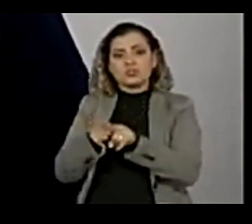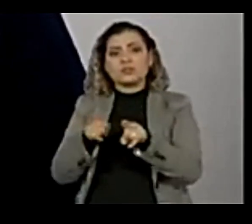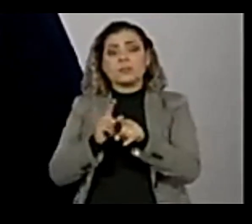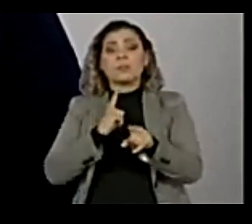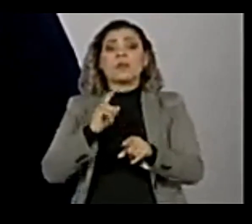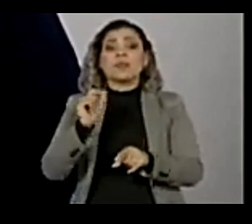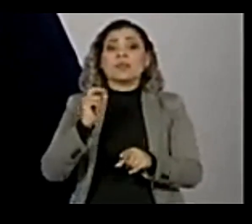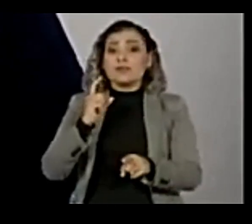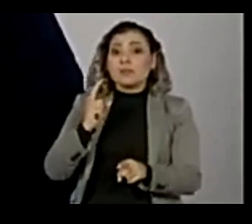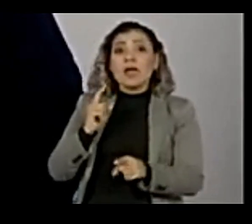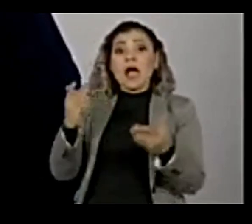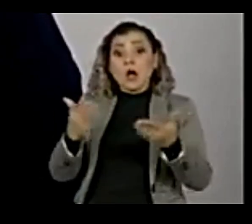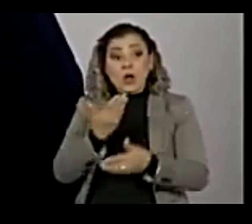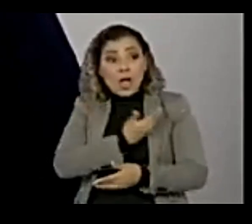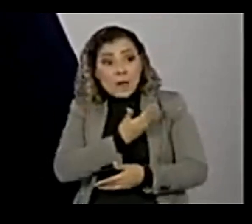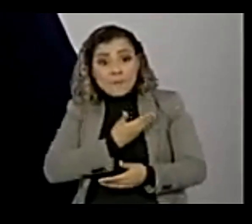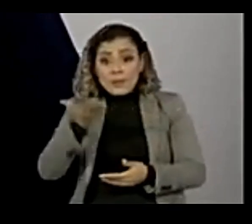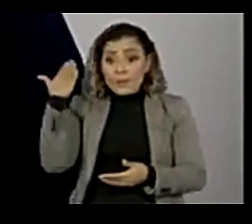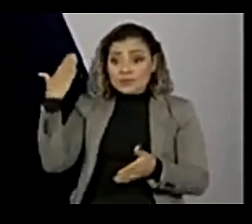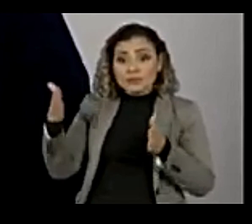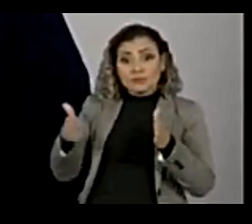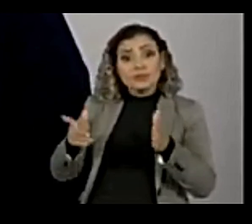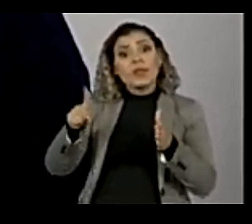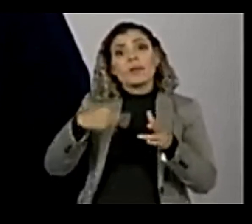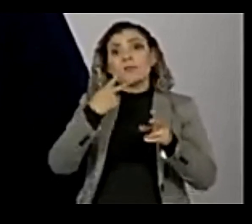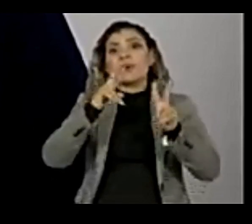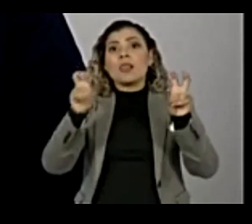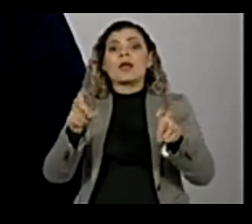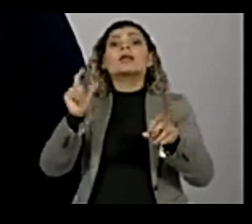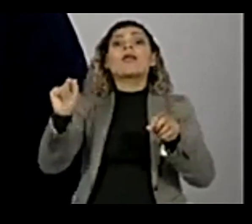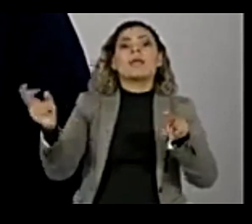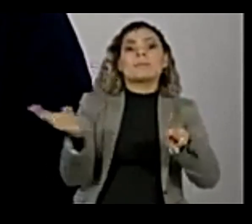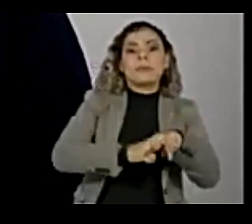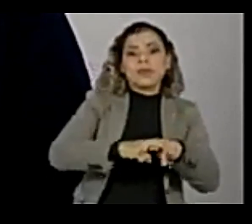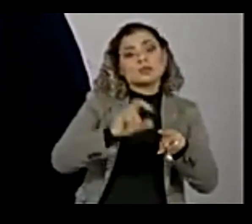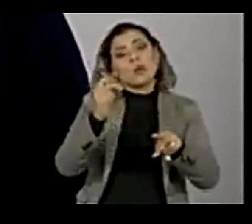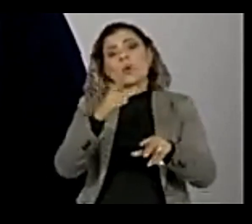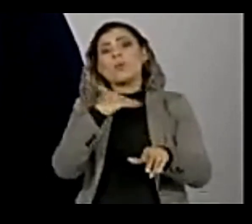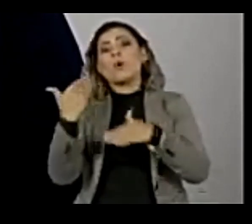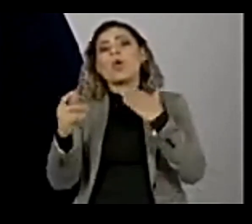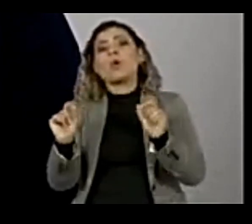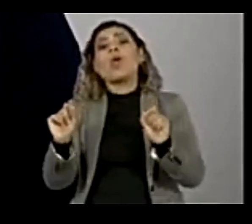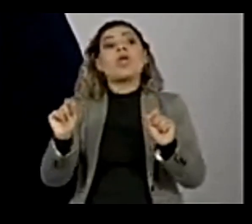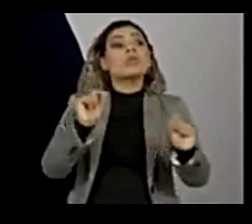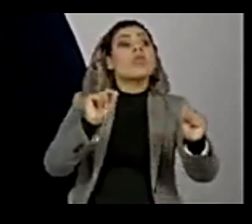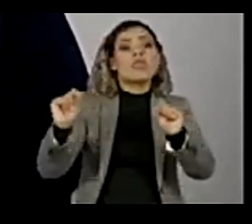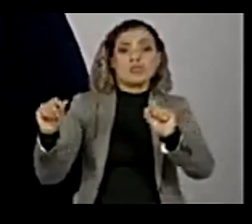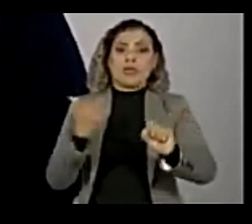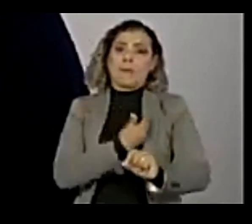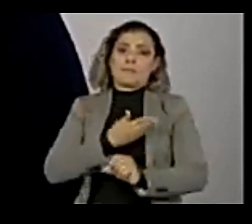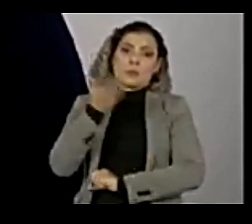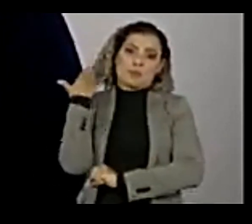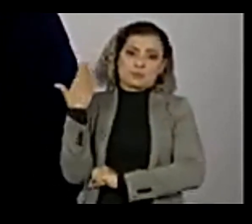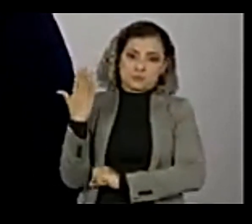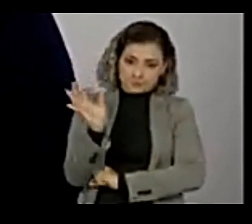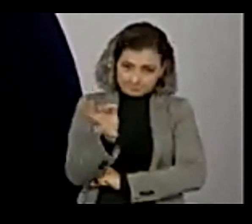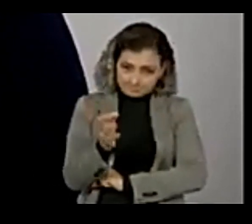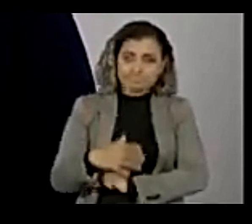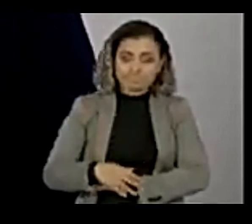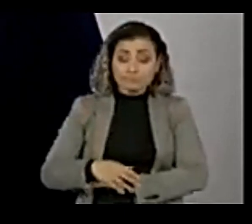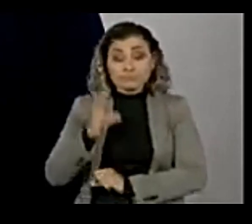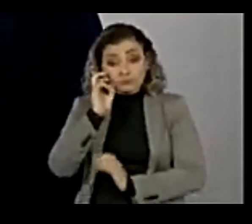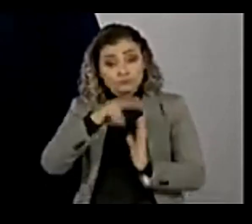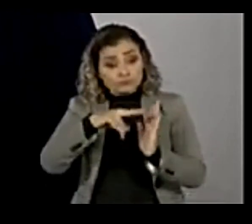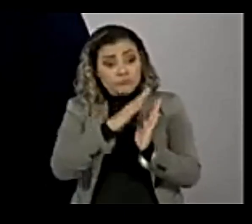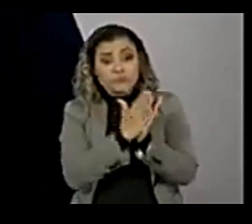que o reencontro de amigos dessa época é para falar sobre quem foi preso ou quem morreu. E aí depois eu também li um dos seus